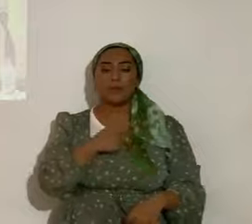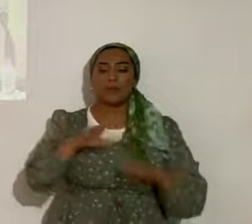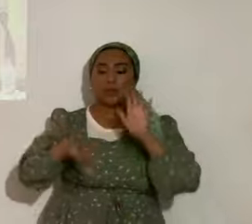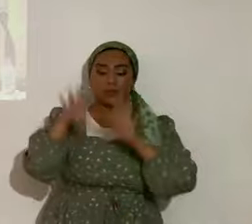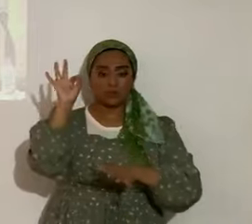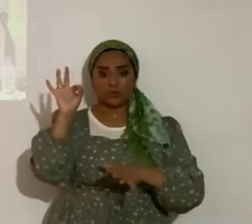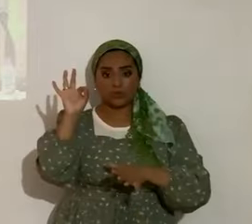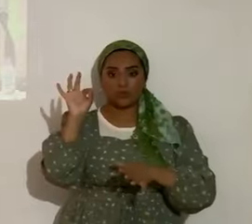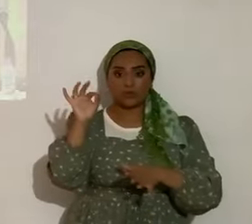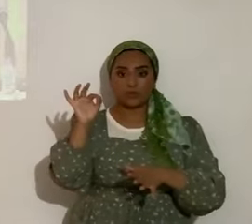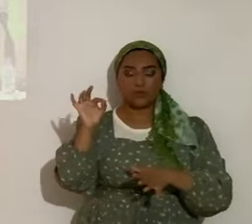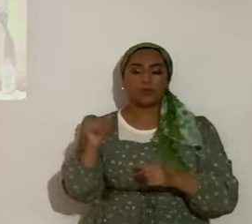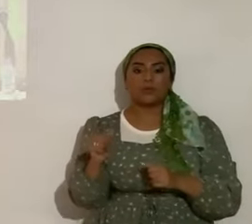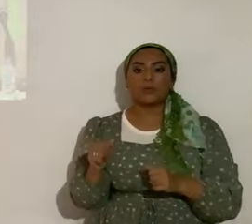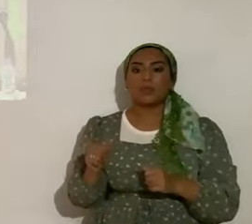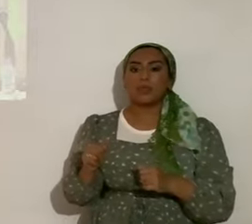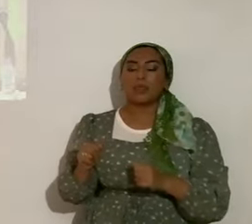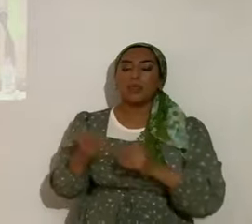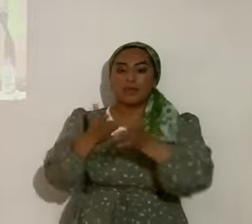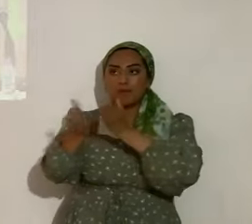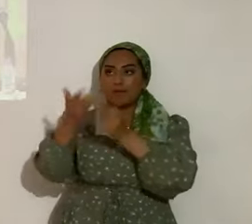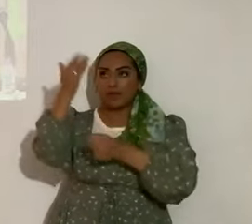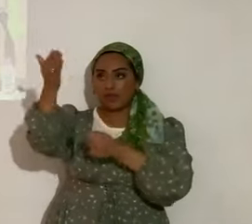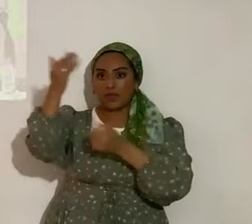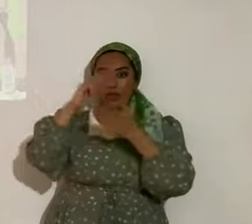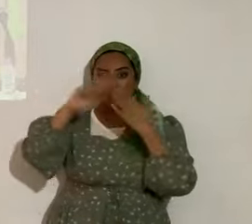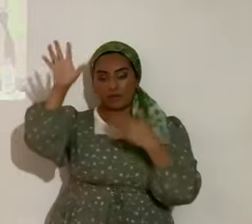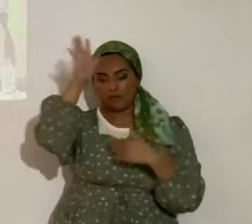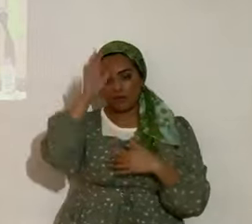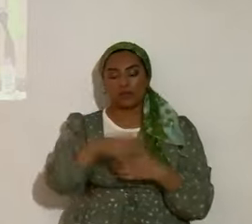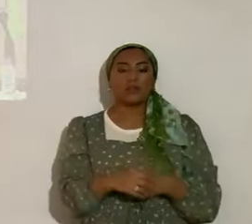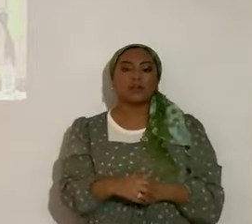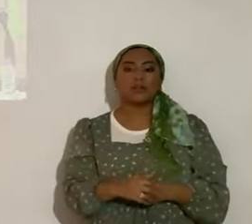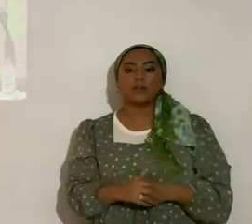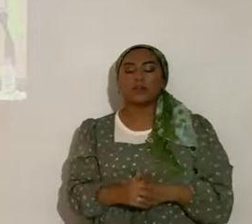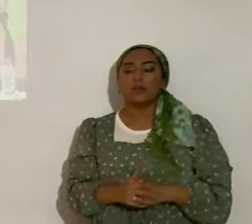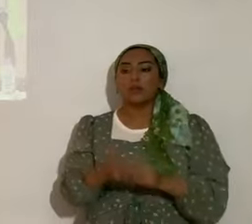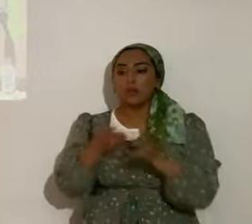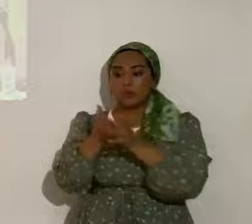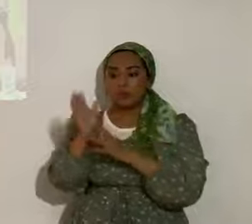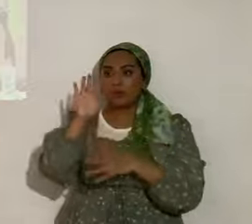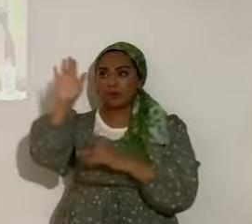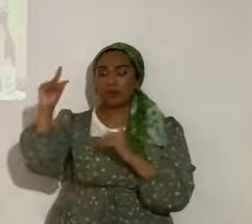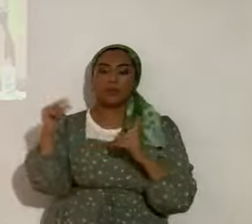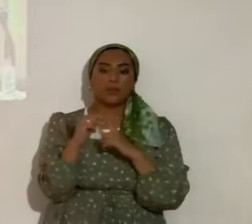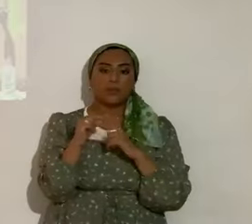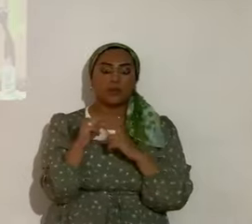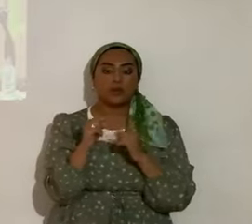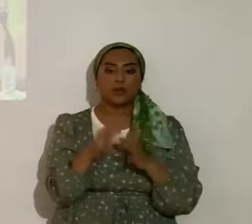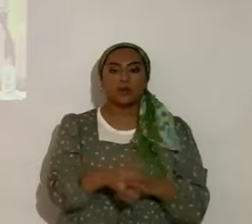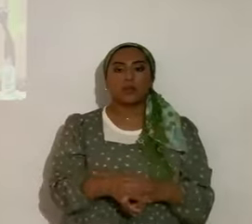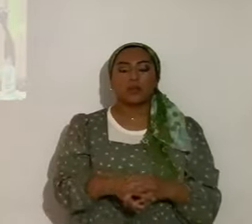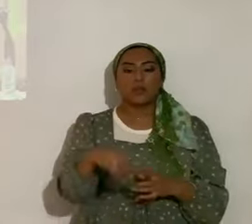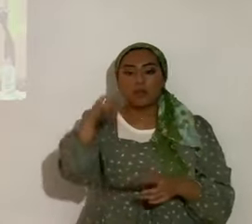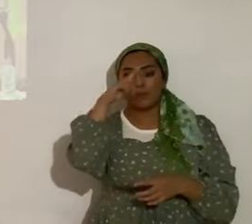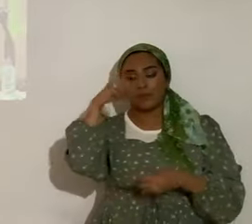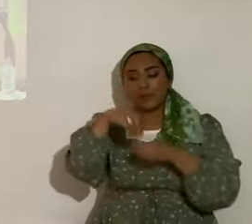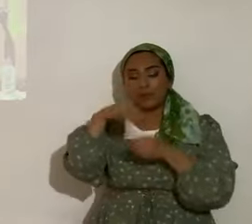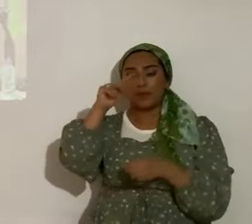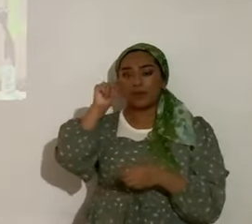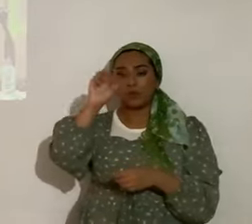escogemos servir al Eterno. Servir al Eterno a través de su palabra. Porque en la Torá